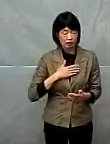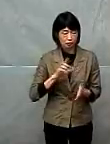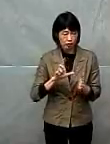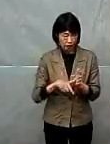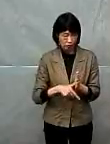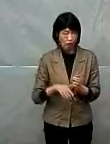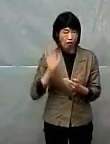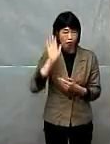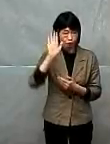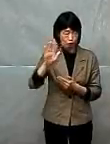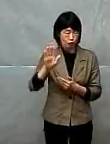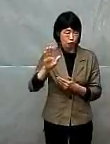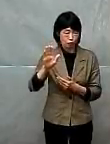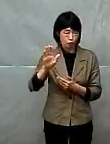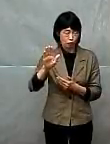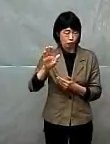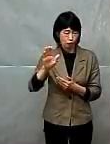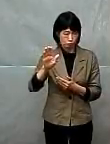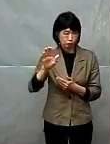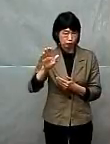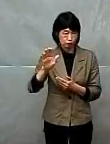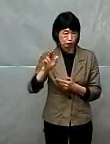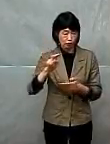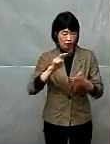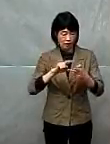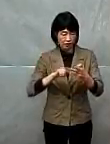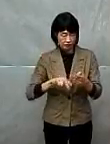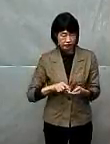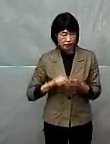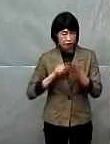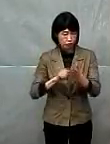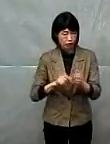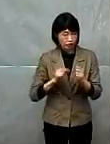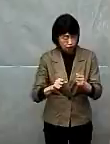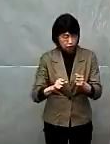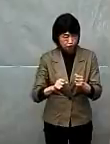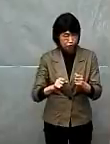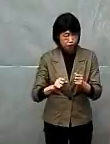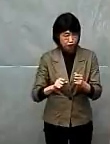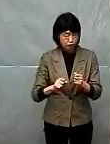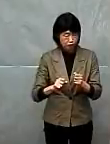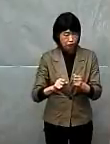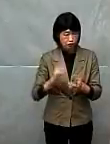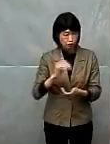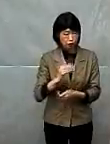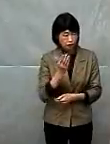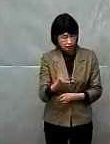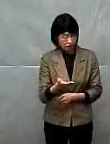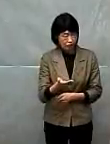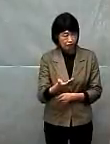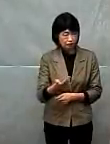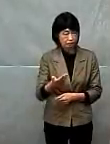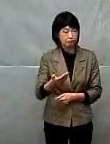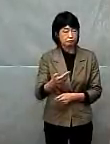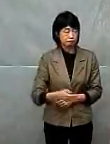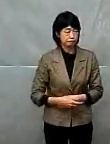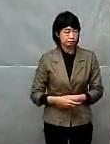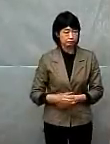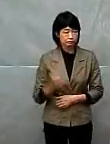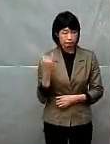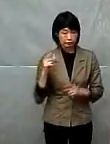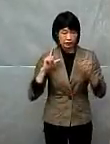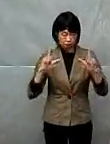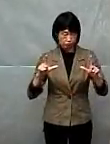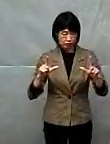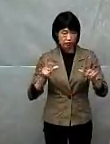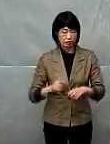発について、知事の方としても考えるということなのでしょうか。 いや、仮定の